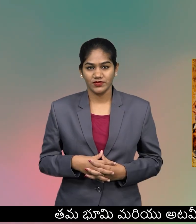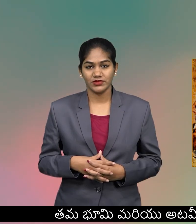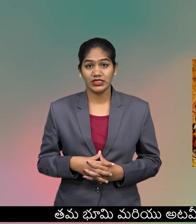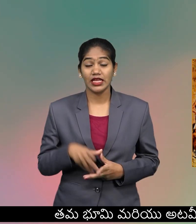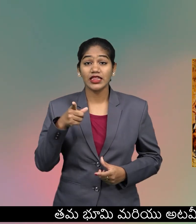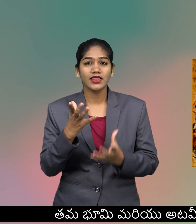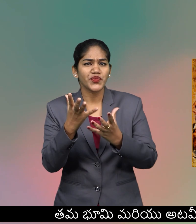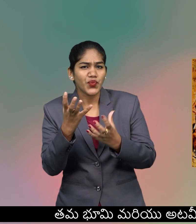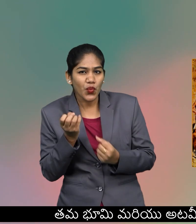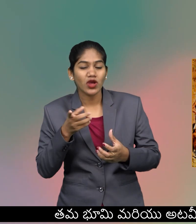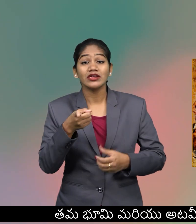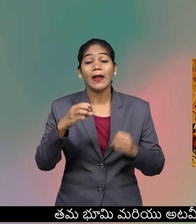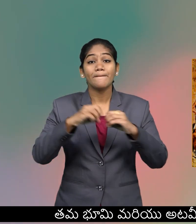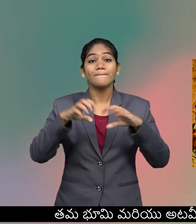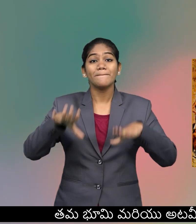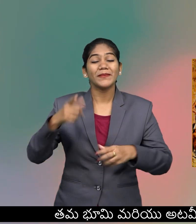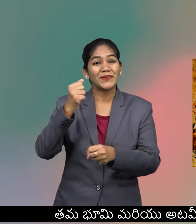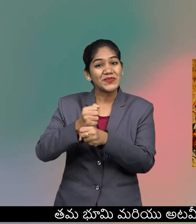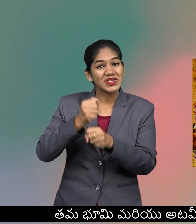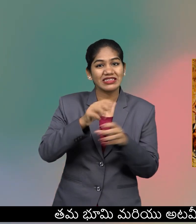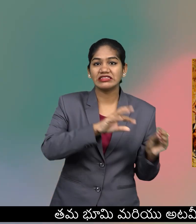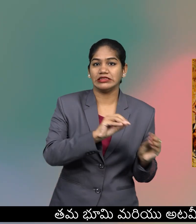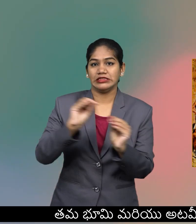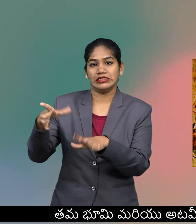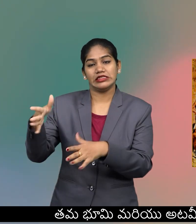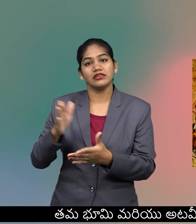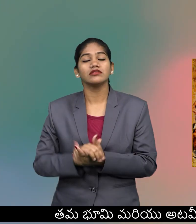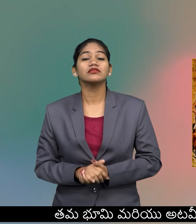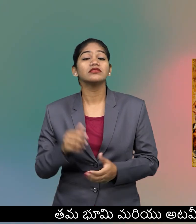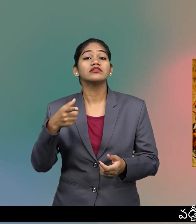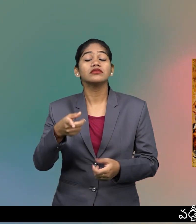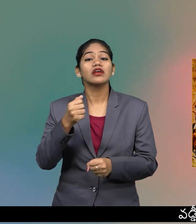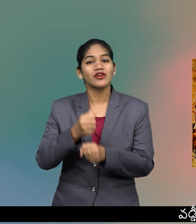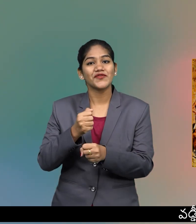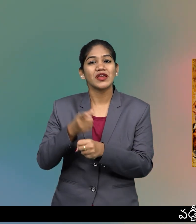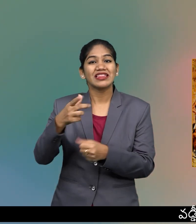తమ భూమి మరియు అటవీ హక్కులను తీసుకున్న జమీందార్లు, వడ్డీ వ్యాపారులు